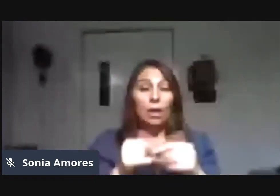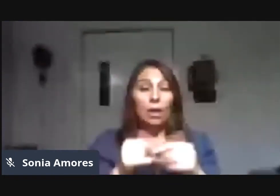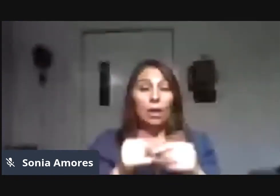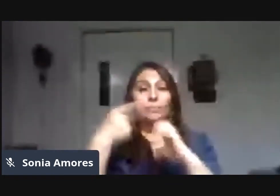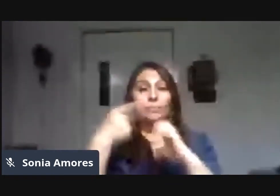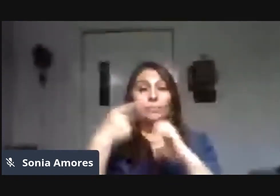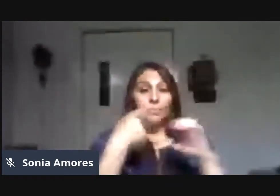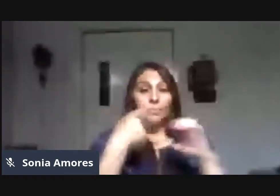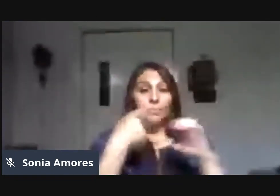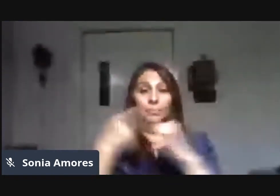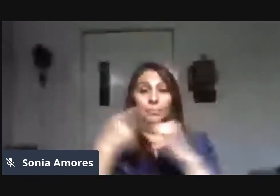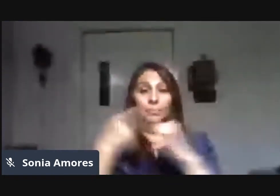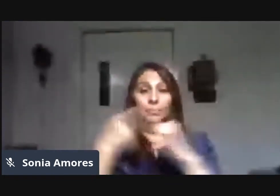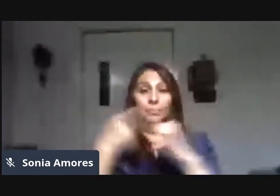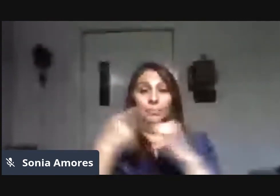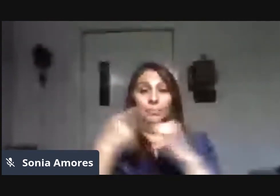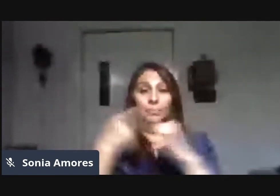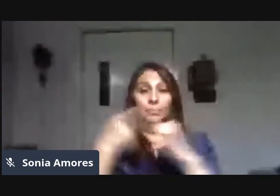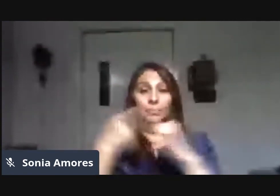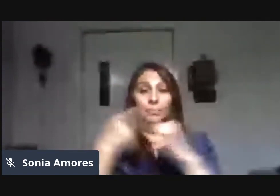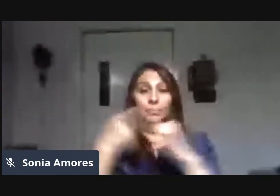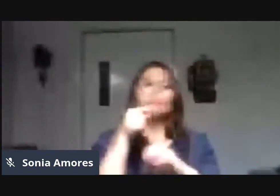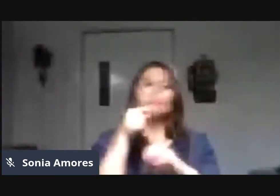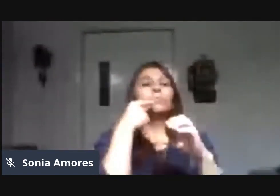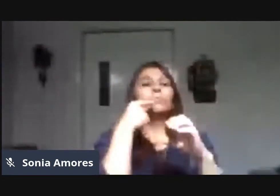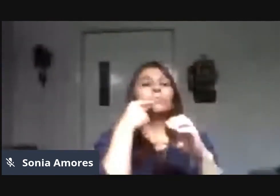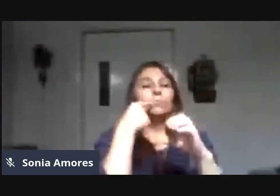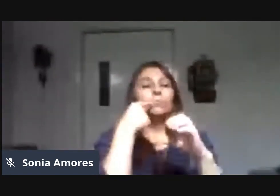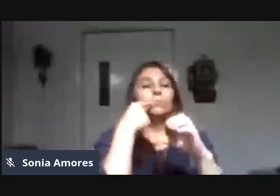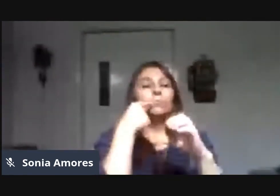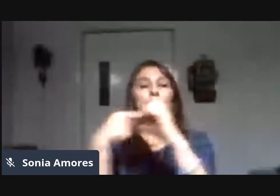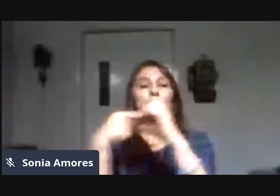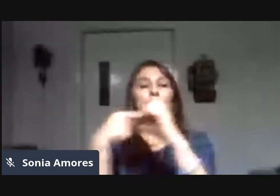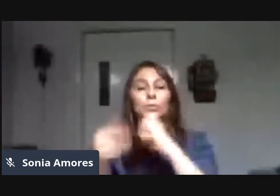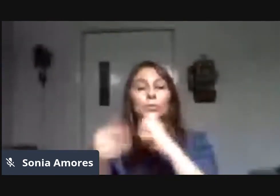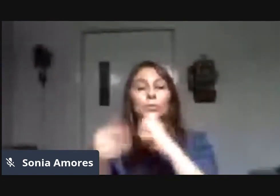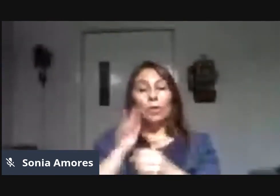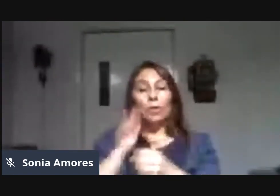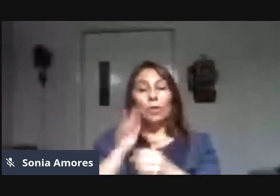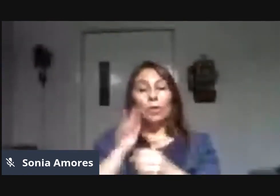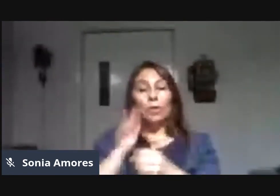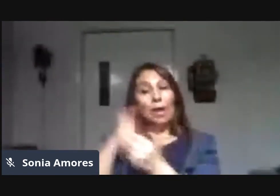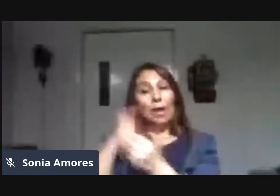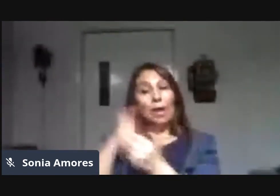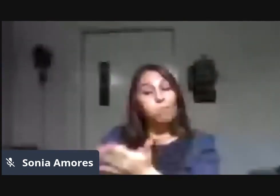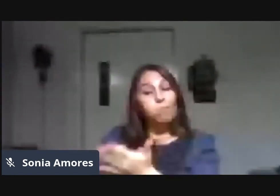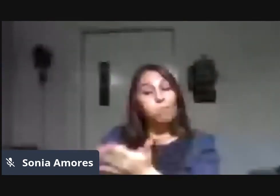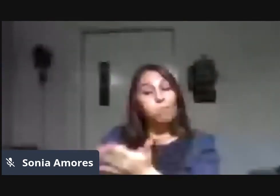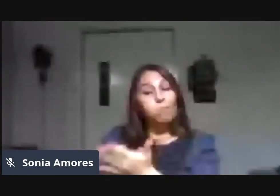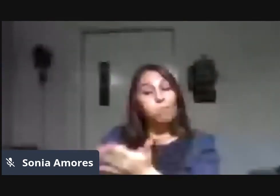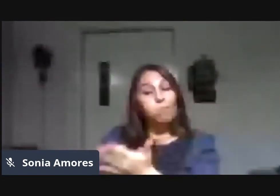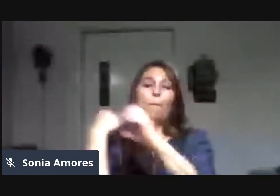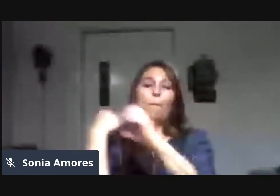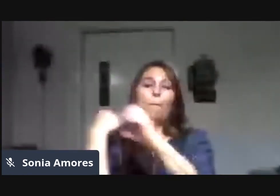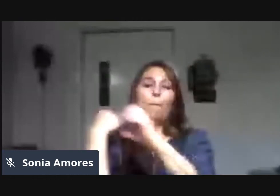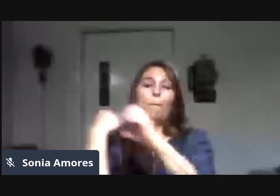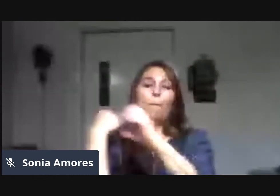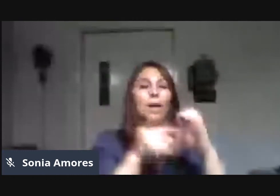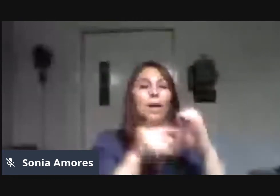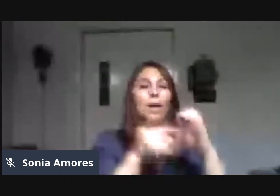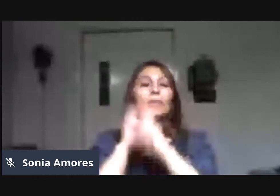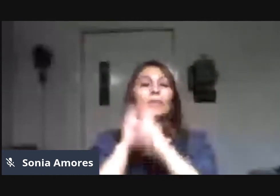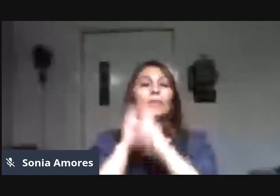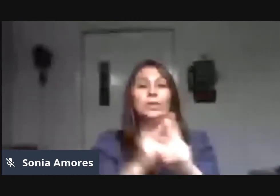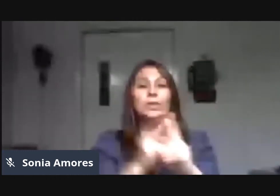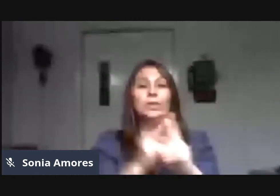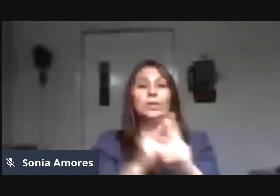sus correos electrónicos, los que dejan registrados en el momento en que realizan inscripción, las respuestas a todos estos interrogantes que se generaron a través del